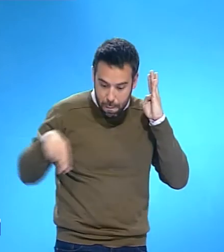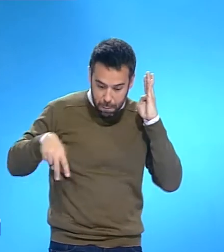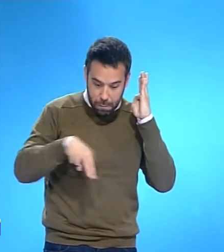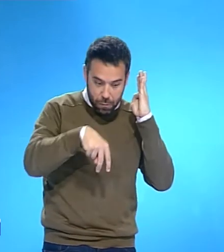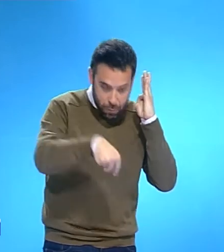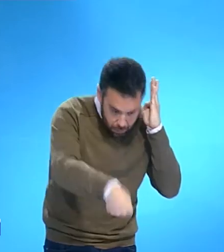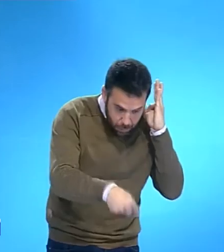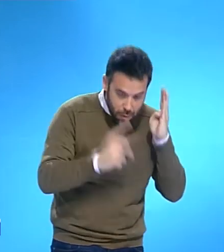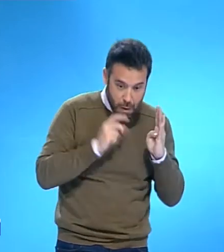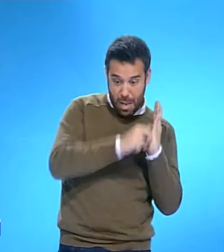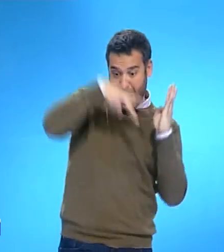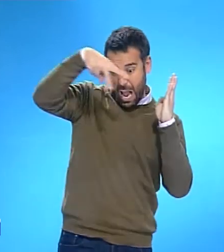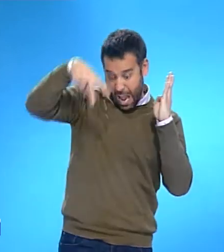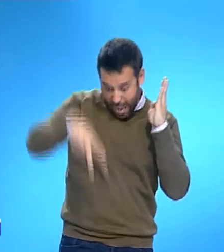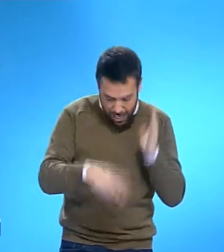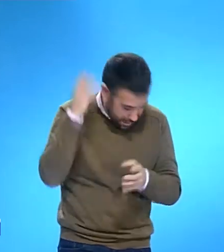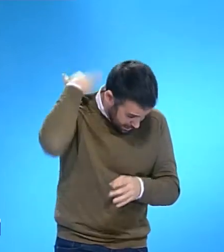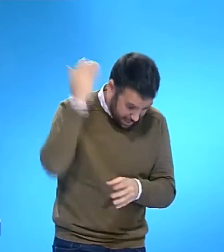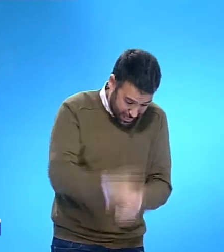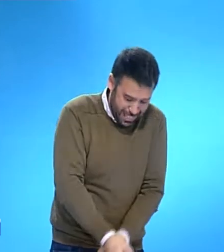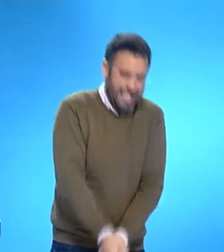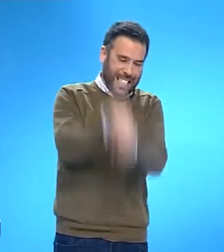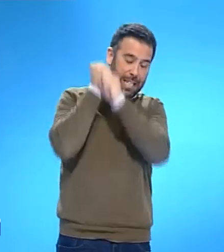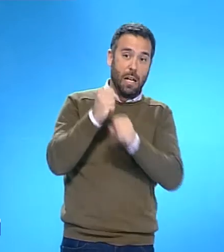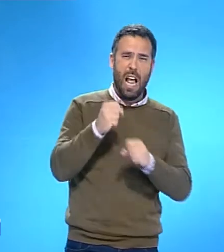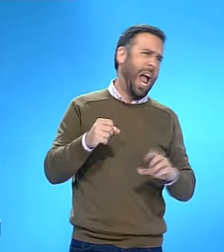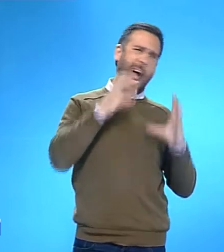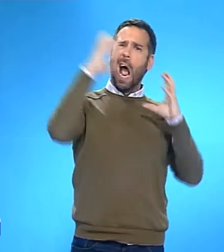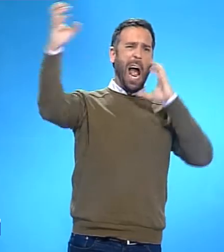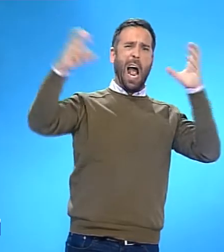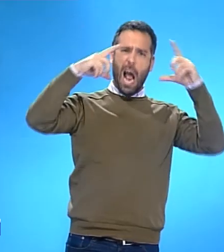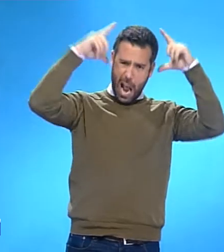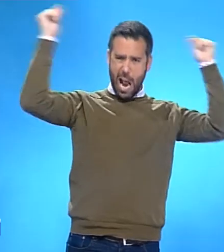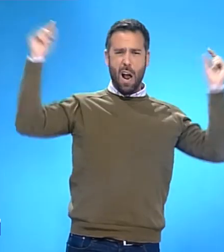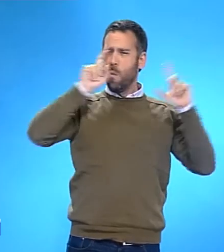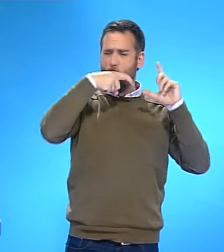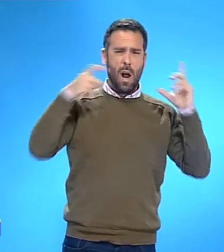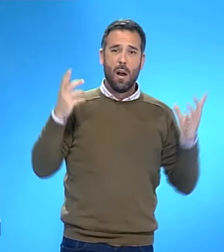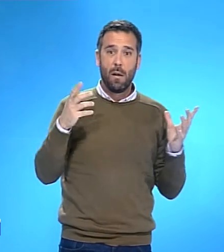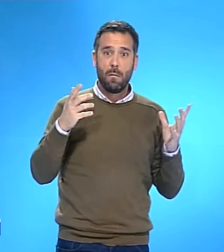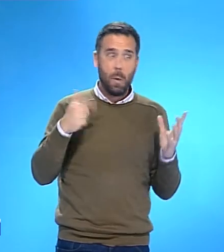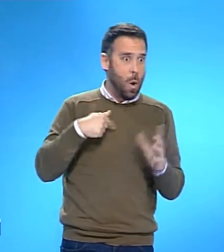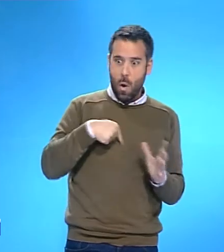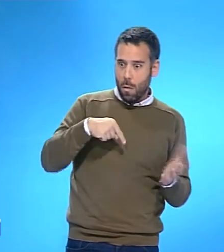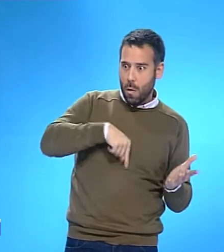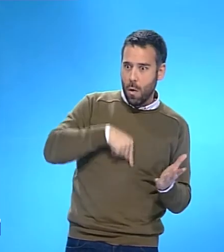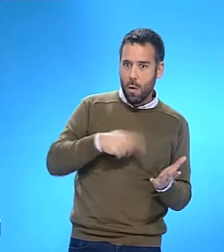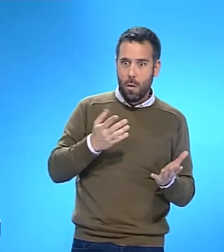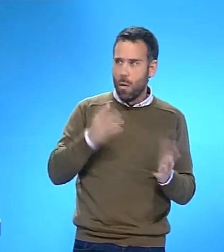se lanzaron a la espalda de la bruja y le quitaron el pincho. Y en ese momento, como nunca había caminado por ahí y